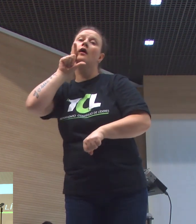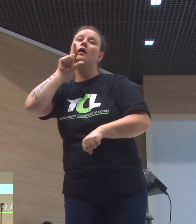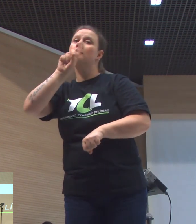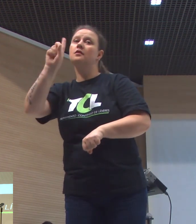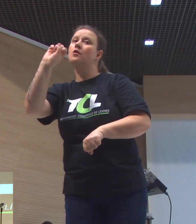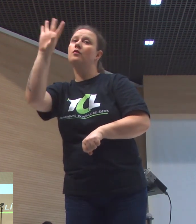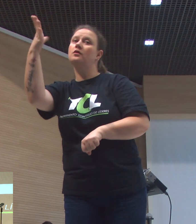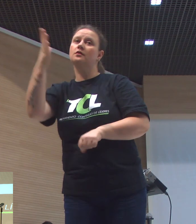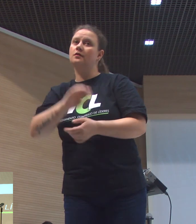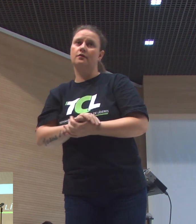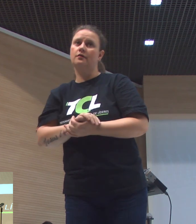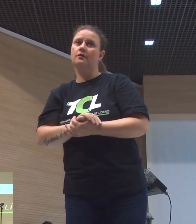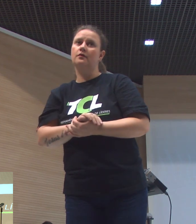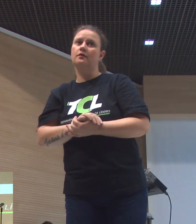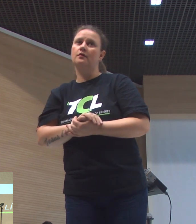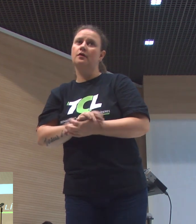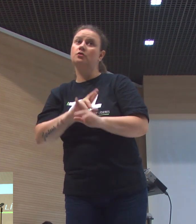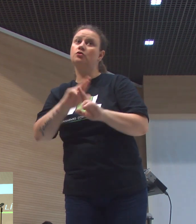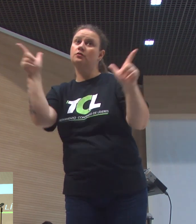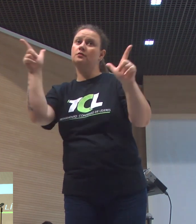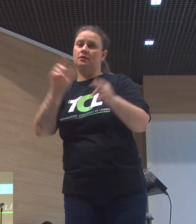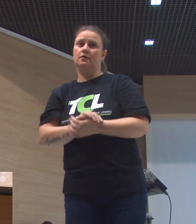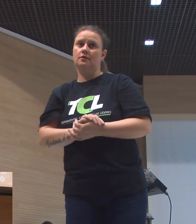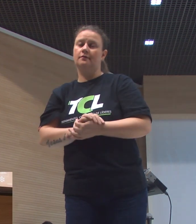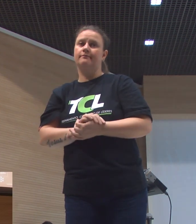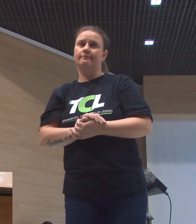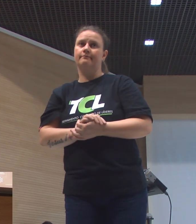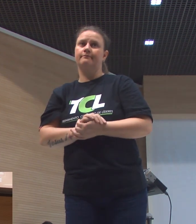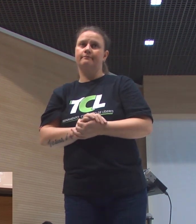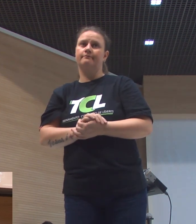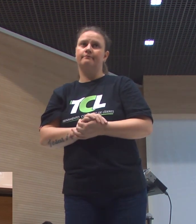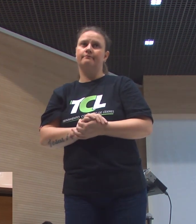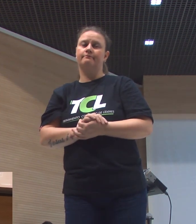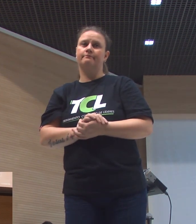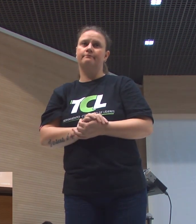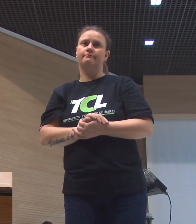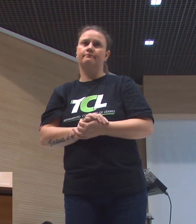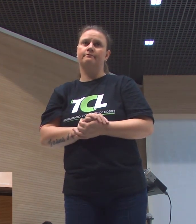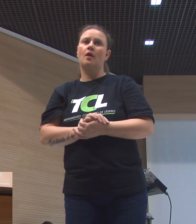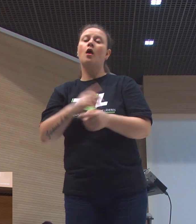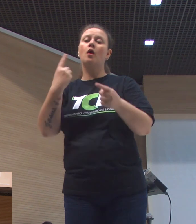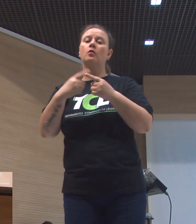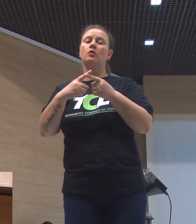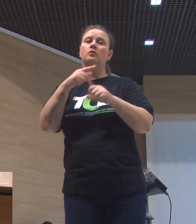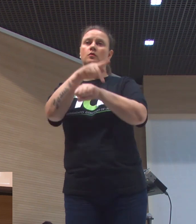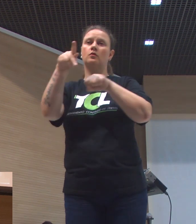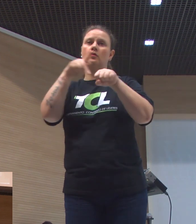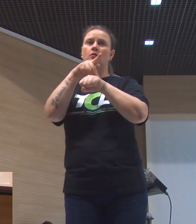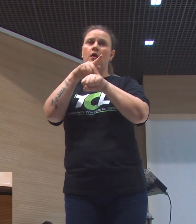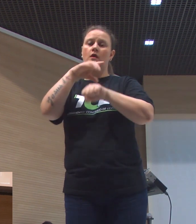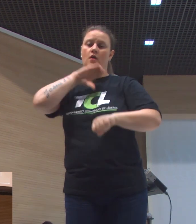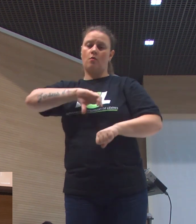esses degredados de Portugal que vieram para cá. Eles mandaram aqui para explorar e para